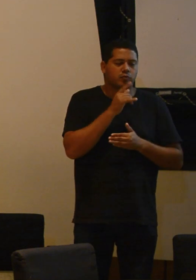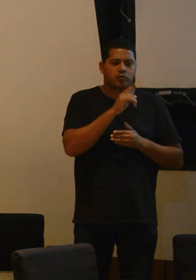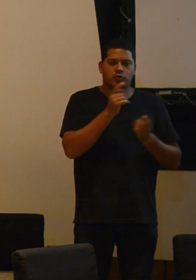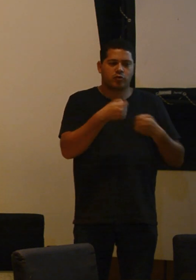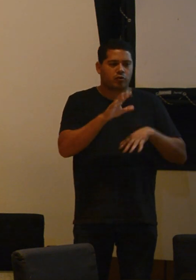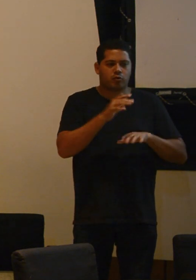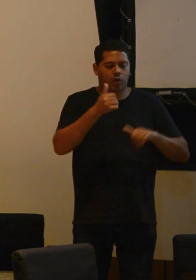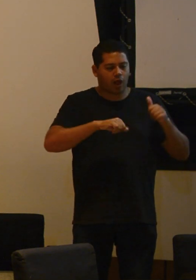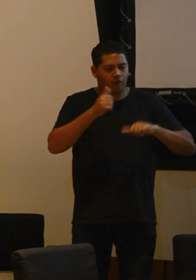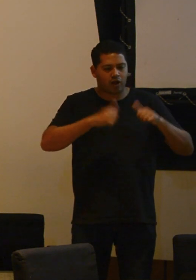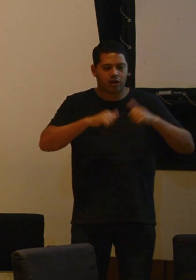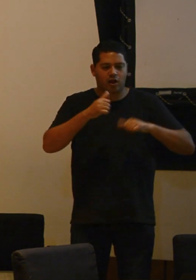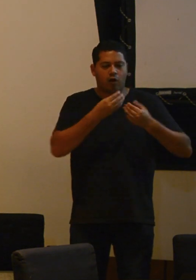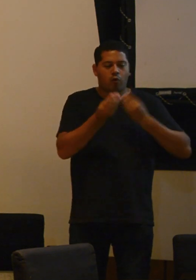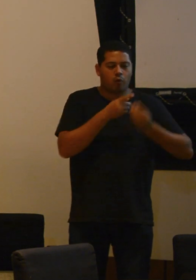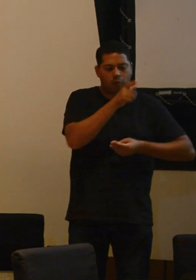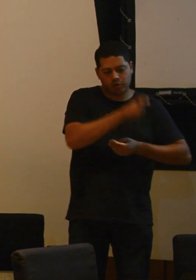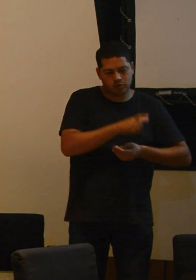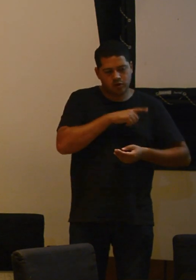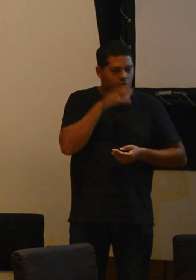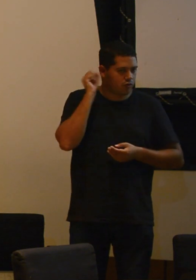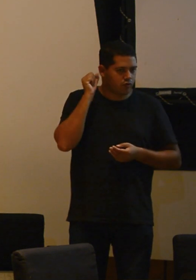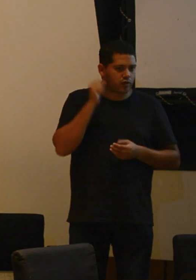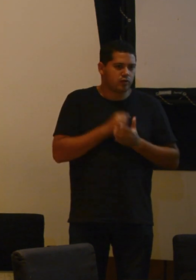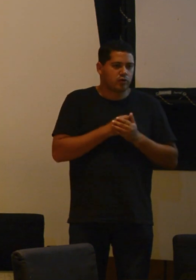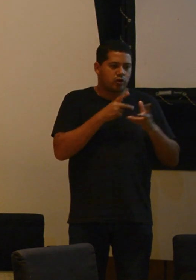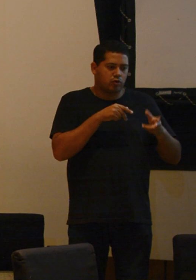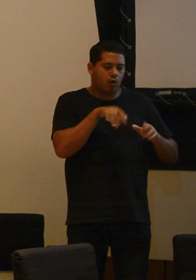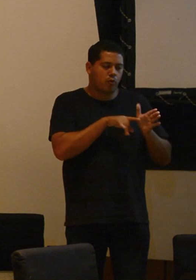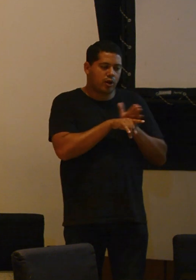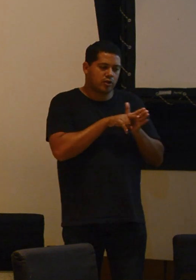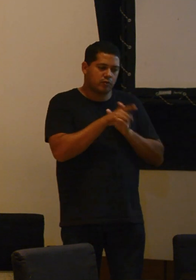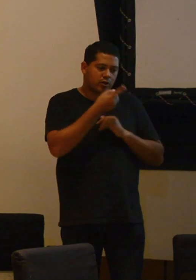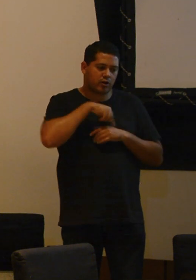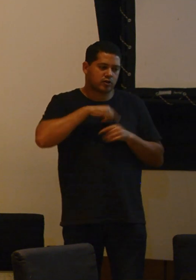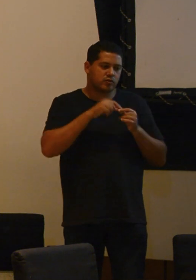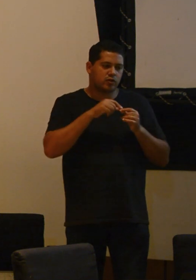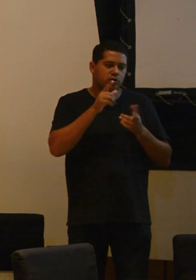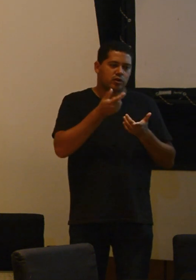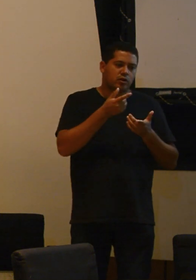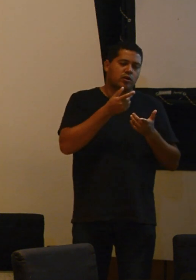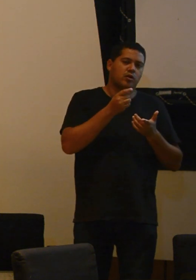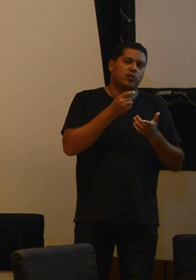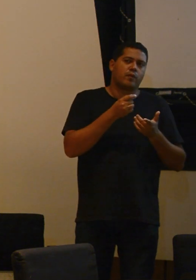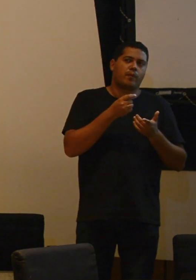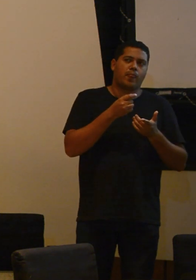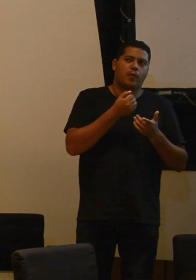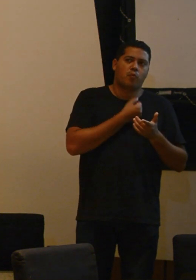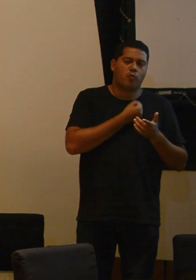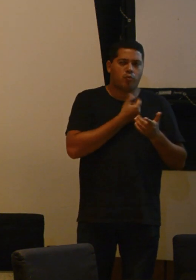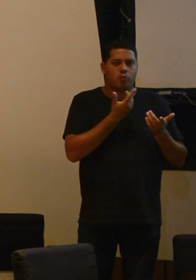avaliar, mensurar o quanto aquela pessoa está ouvindo. De acordo com os exames, a gente vai fazer uma estimativa, mas